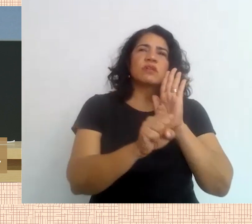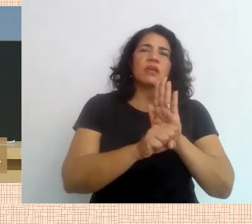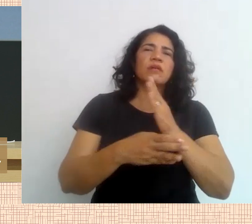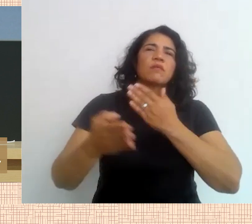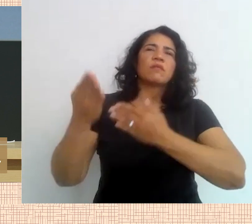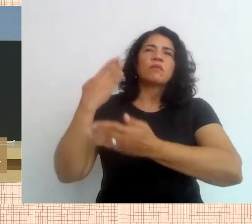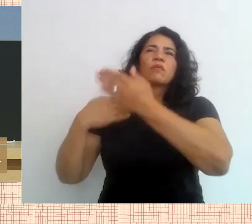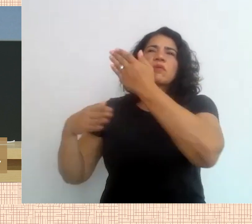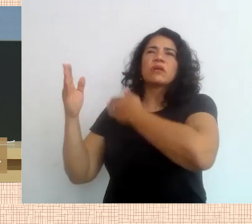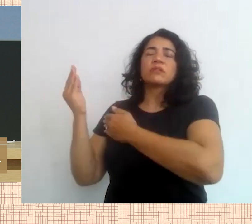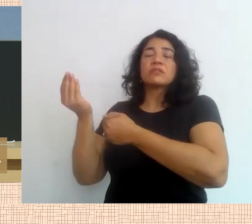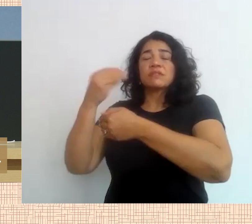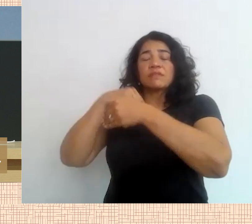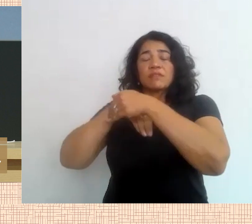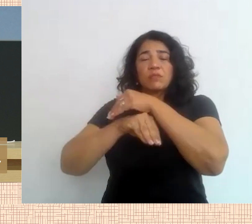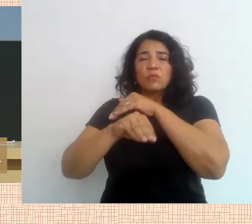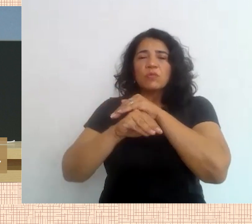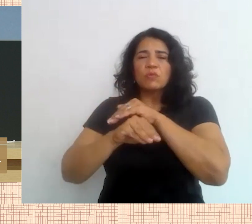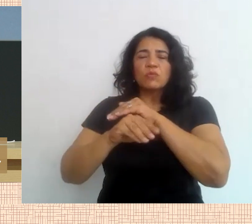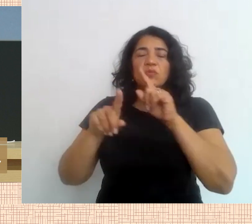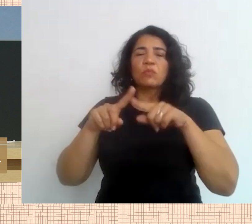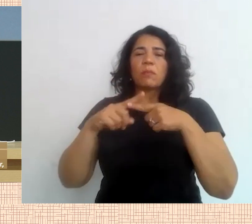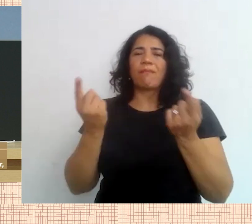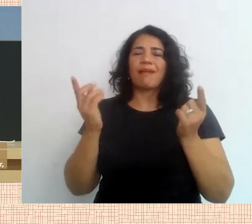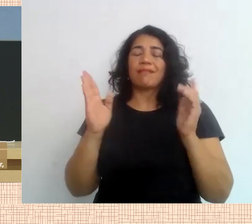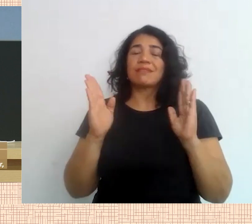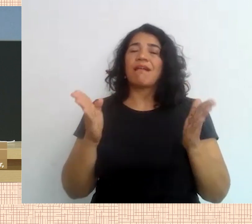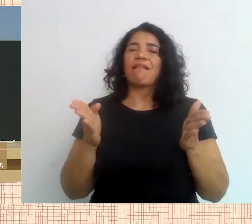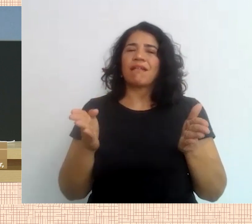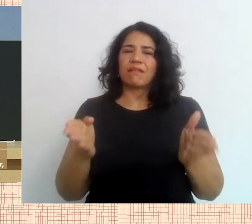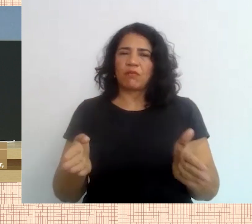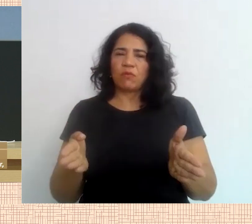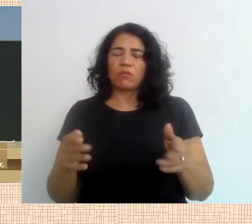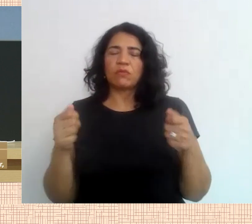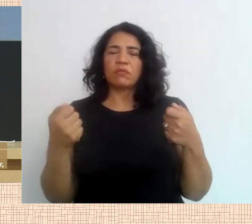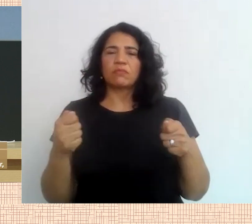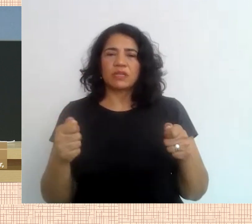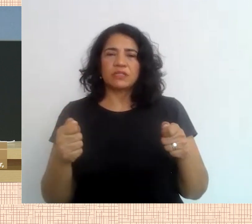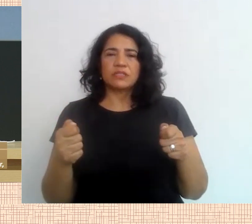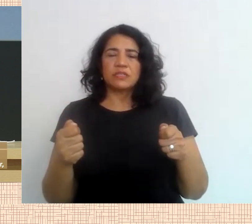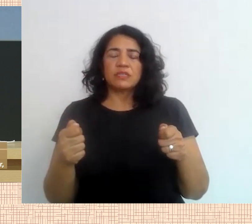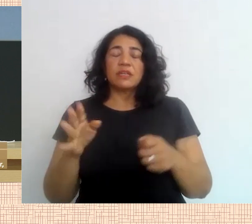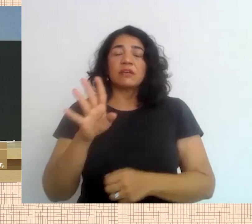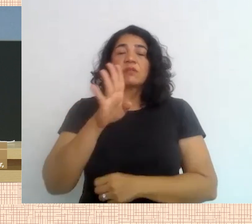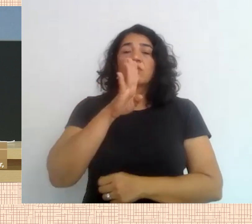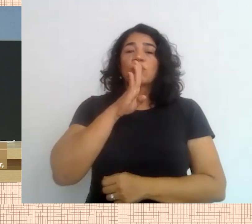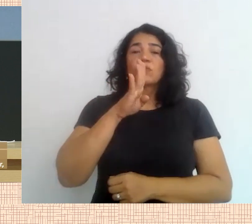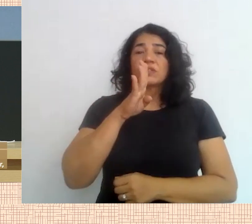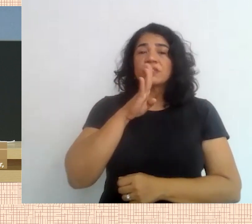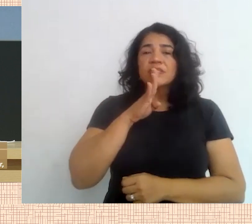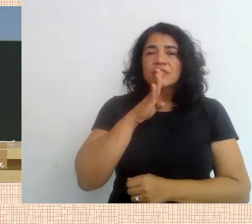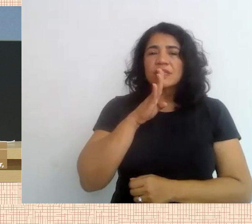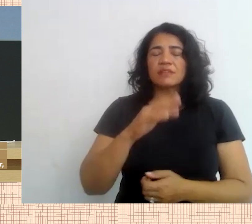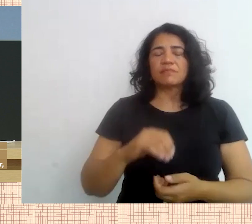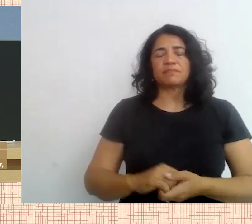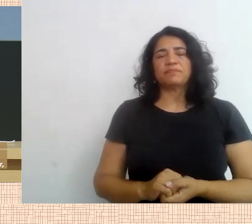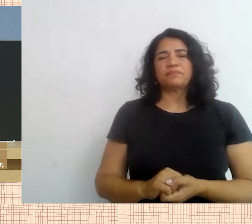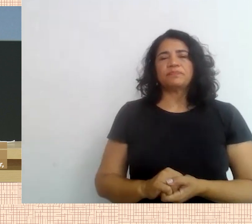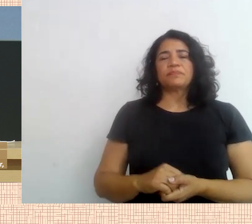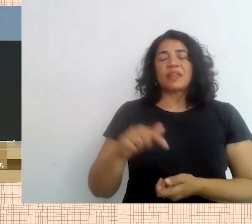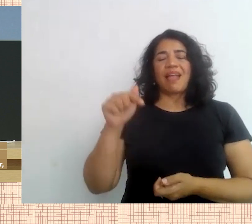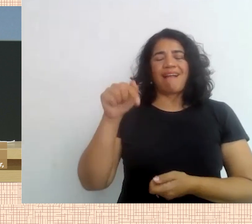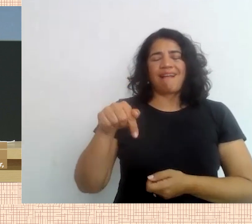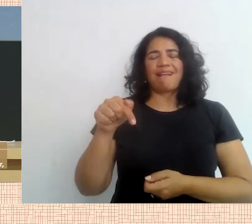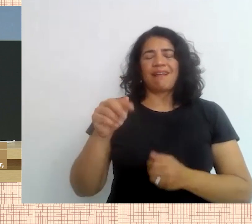e potestades nos lugares celestiais, segundo o eterno propósito que estabeleceu em Cristo Jesus